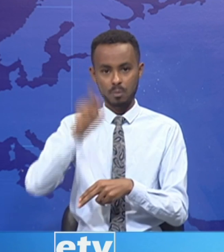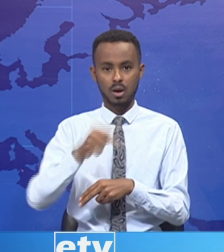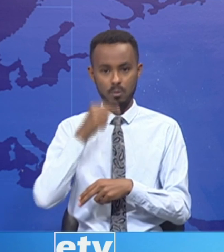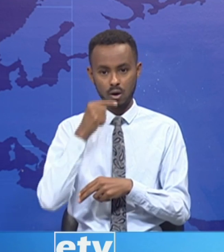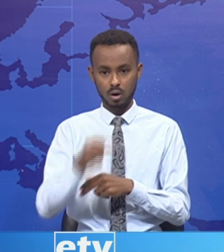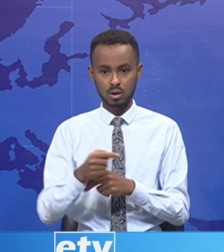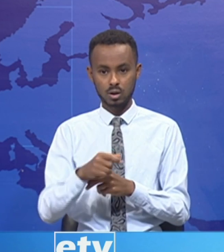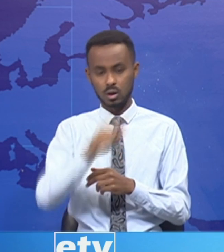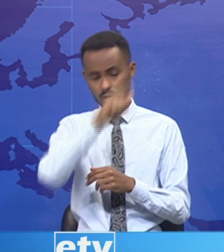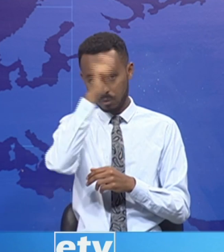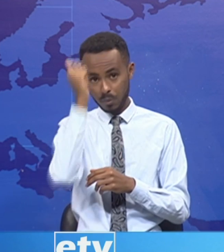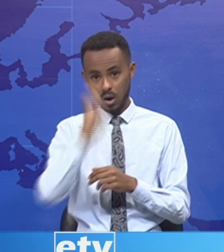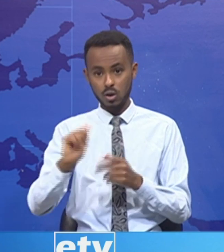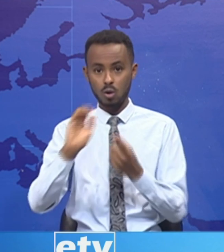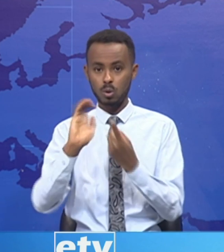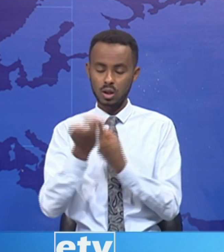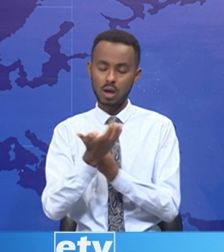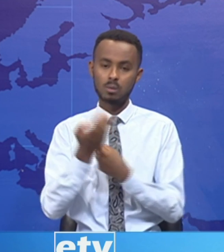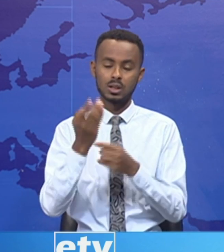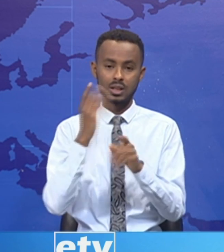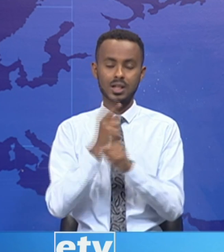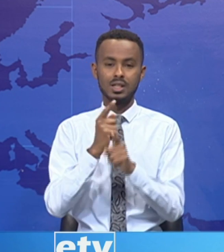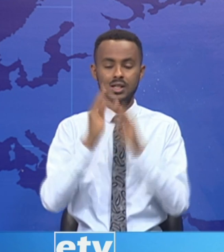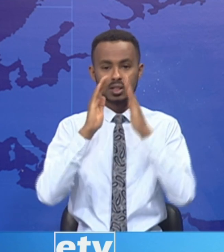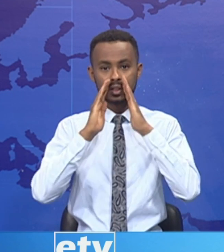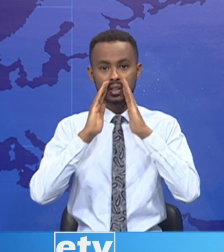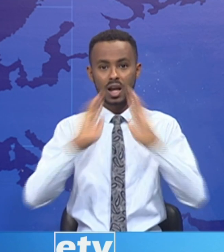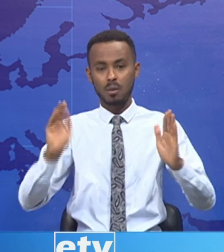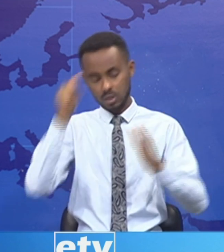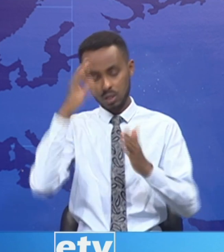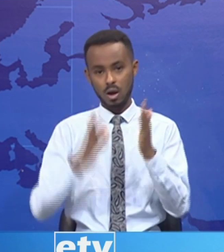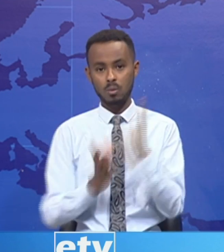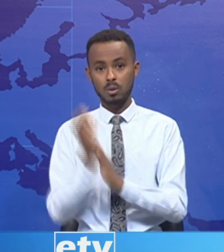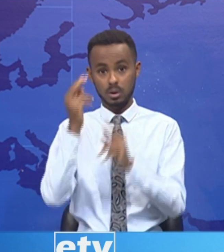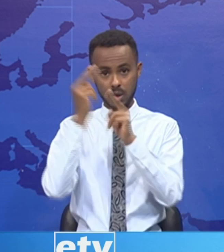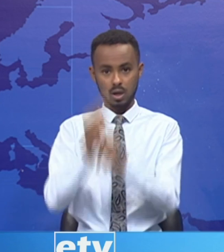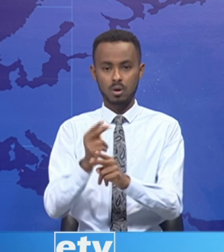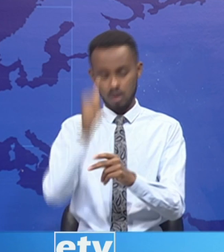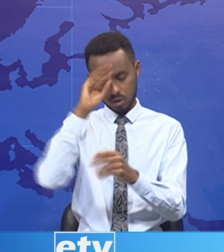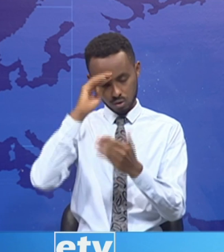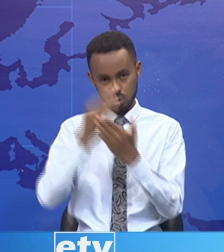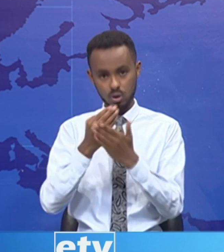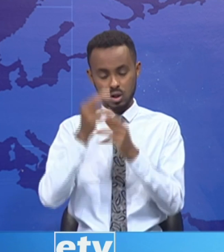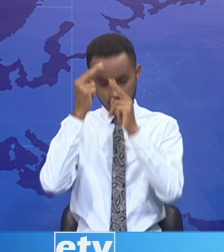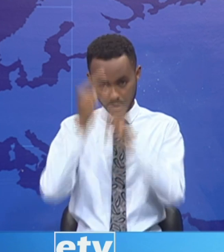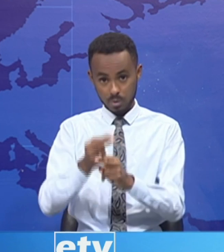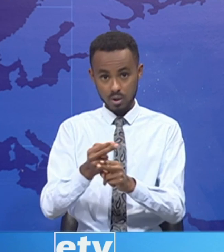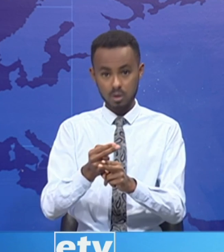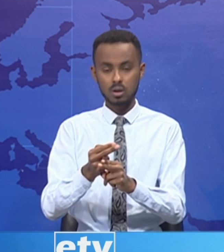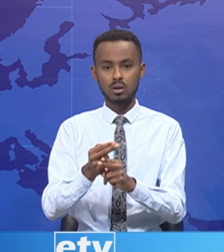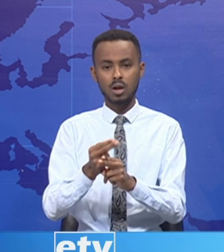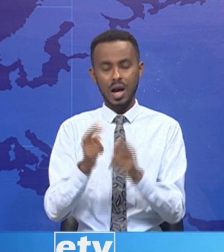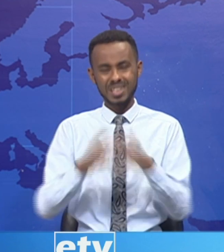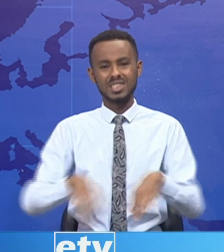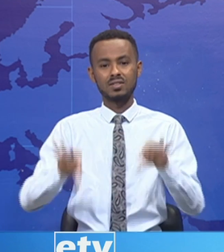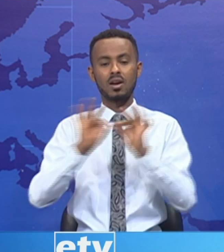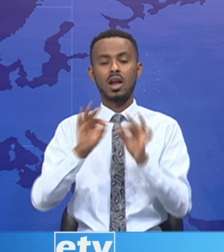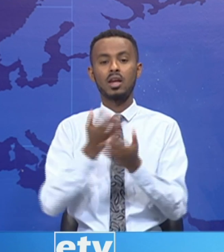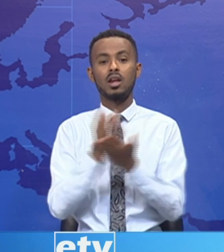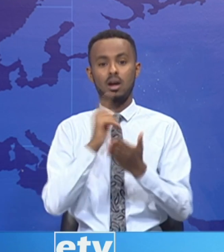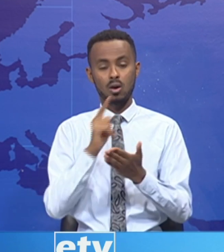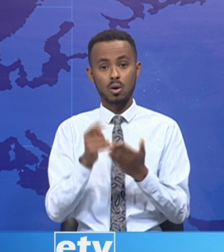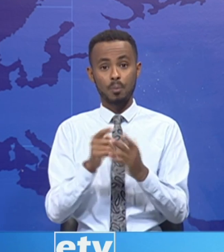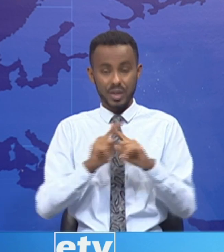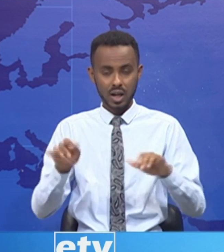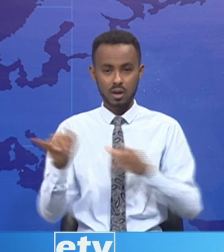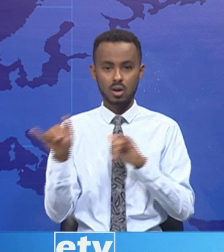ብለዋል። በማንኛውም ሁኔታ ኦፍኮርስ ሰላም ምንድነው ሰብአዊ መብት መከበር በጣም ለሰው ልጆች ክብር መከበር አስፈላጊ ነገር ነው።